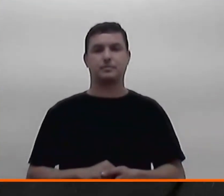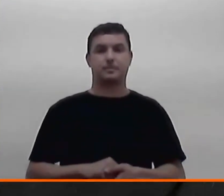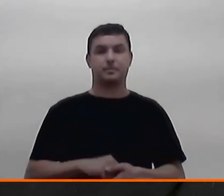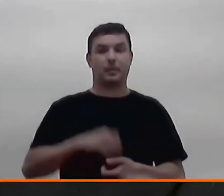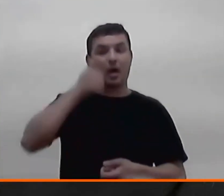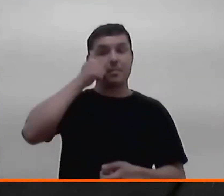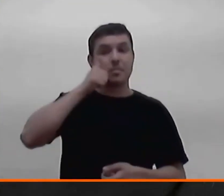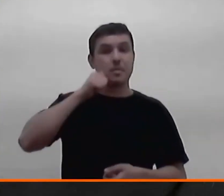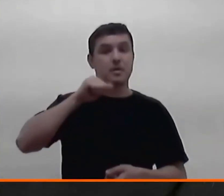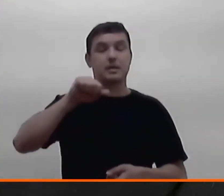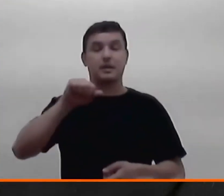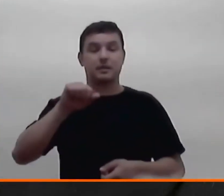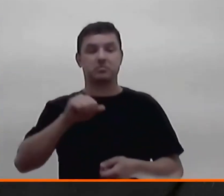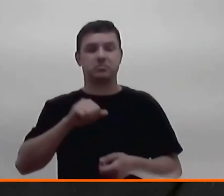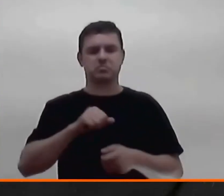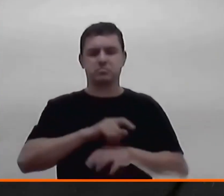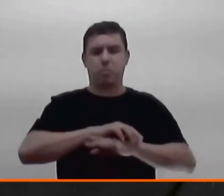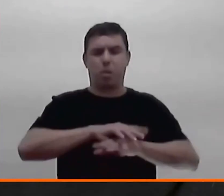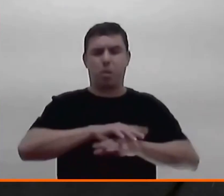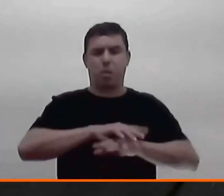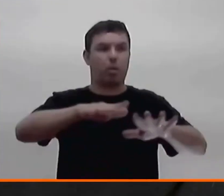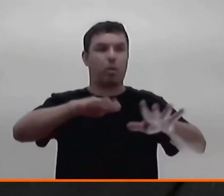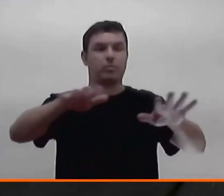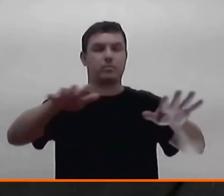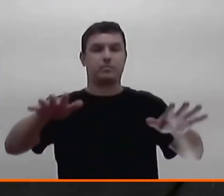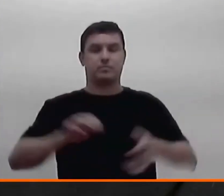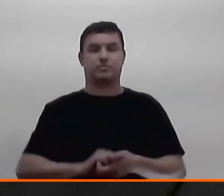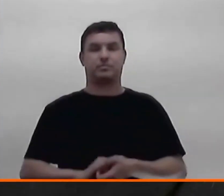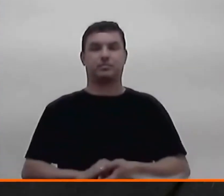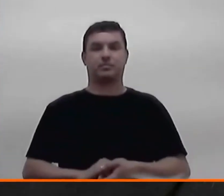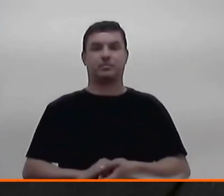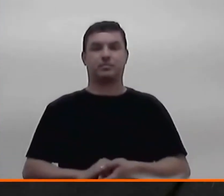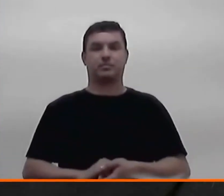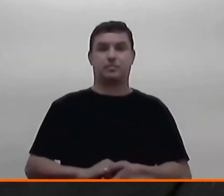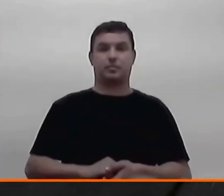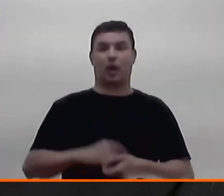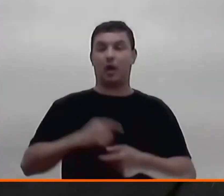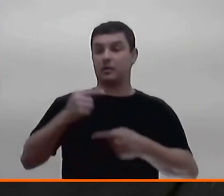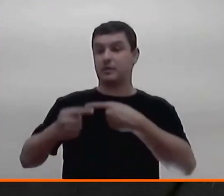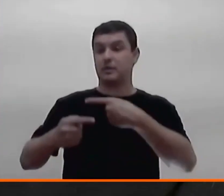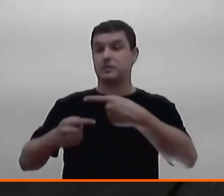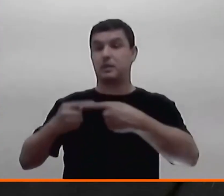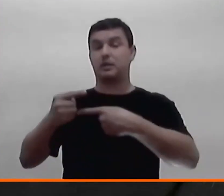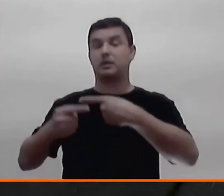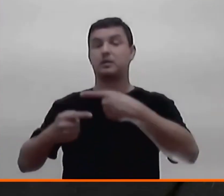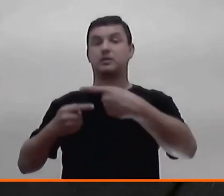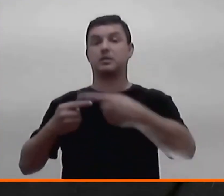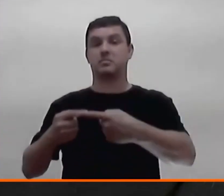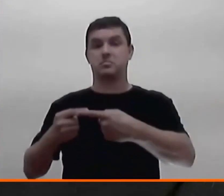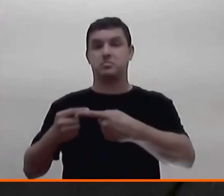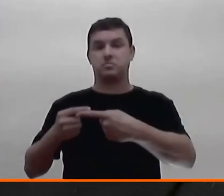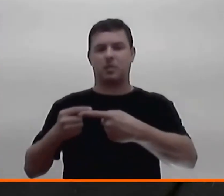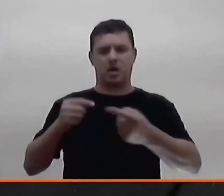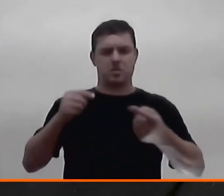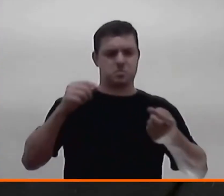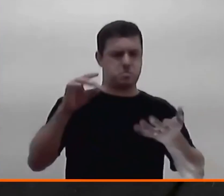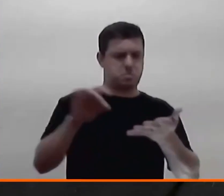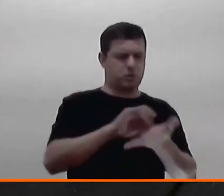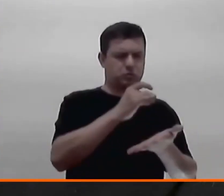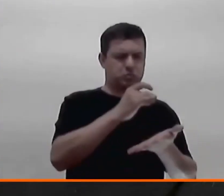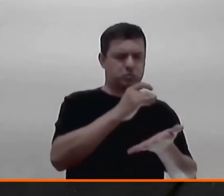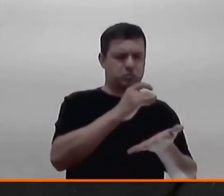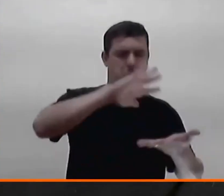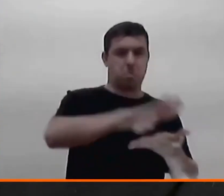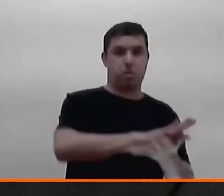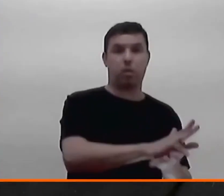e que a tua descendência possua a porta dos seus inimigos. Aqui fala